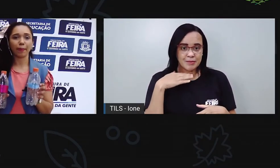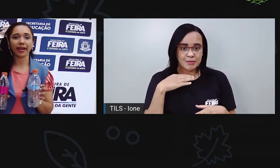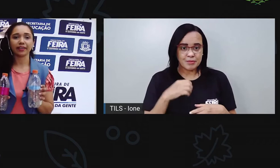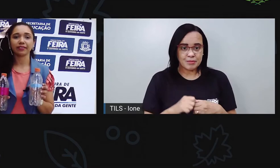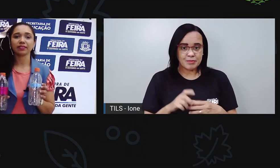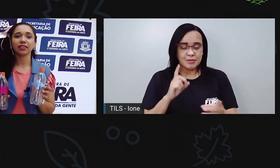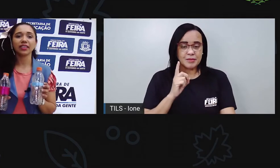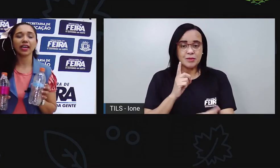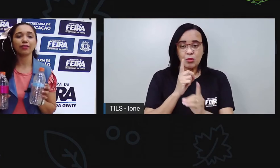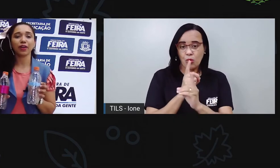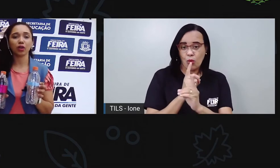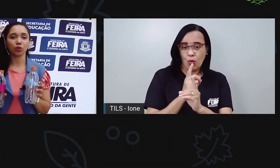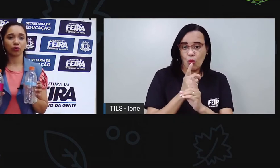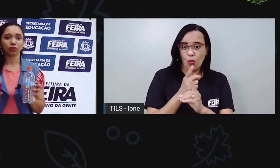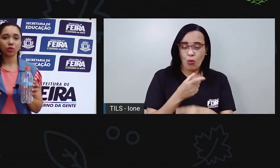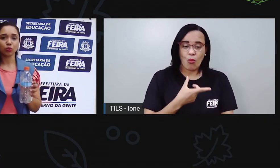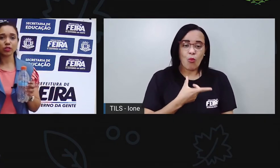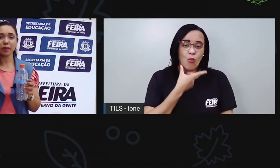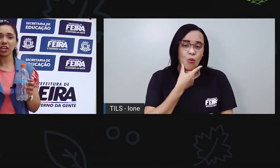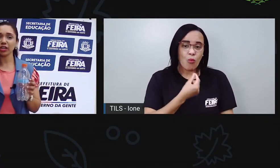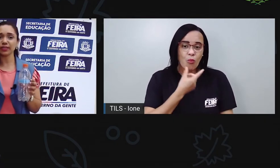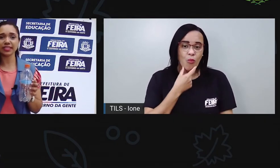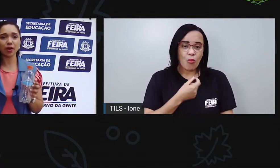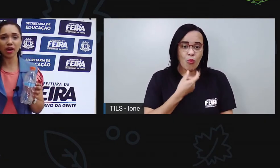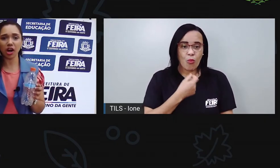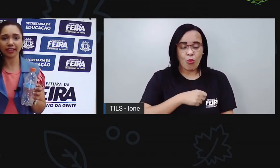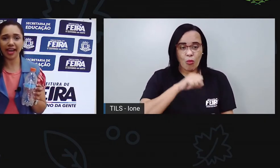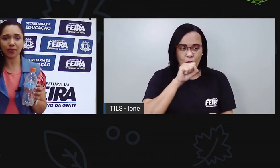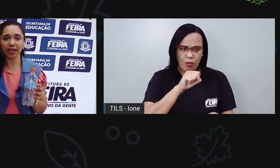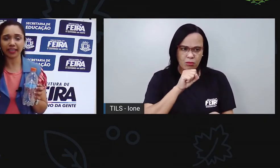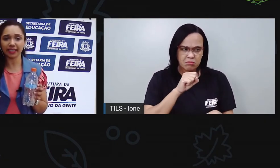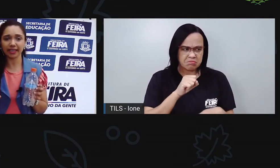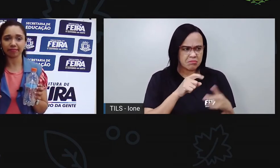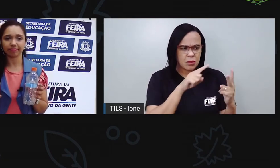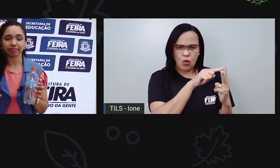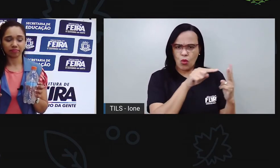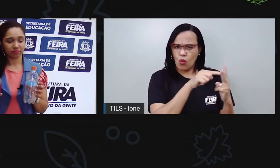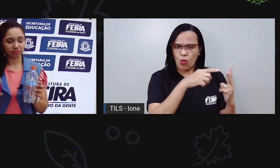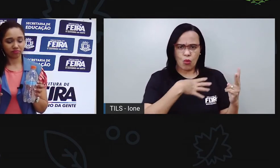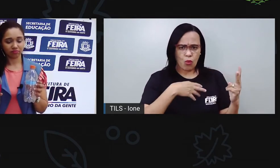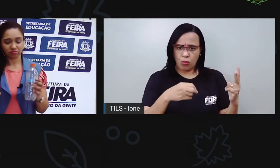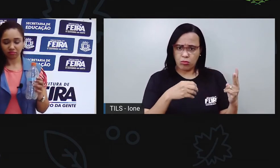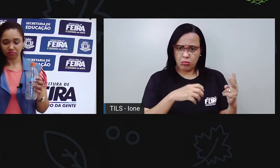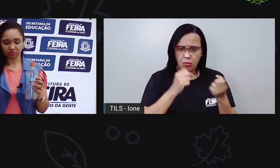encontrou o papai e aí falou: "Os meninos não acordaram ainda?"